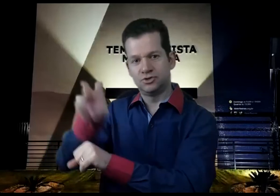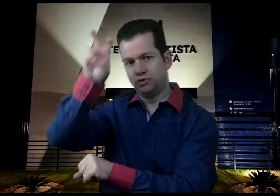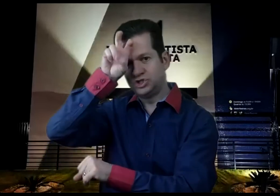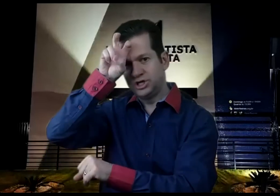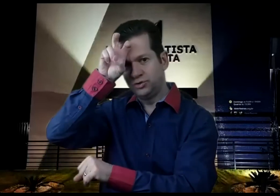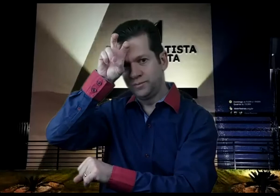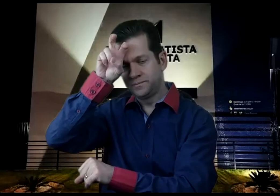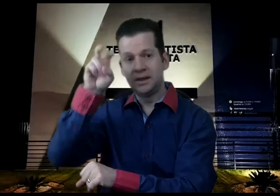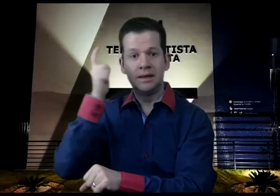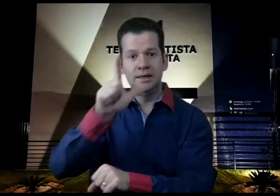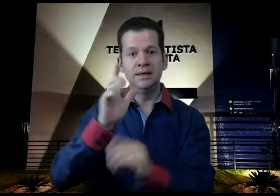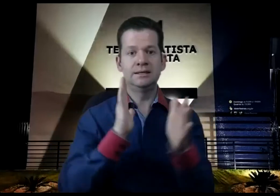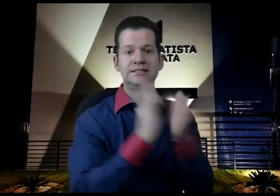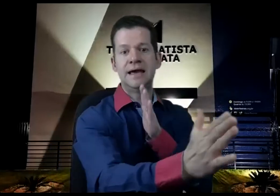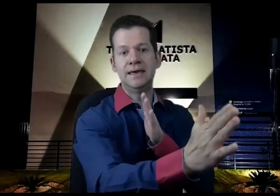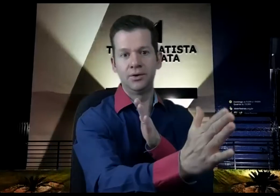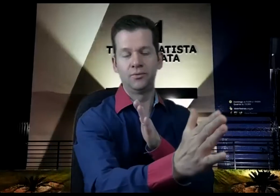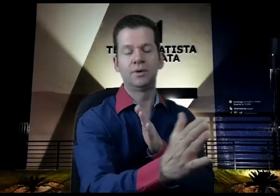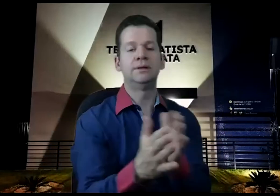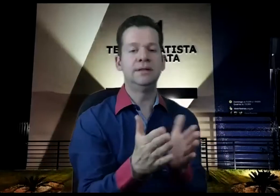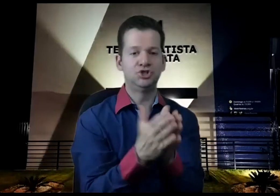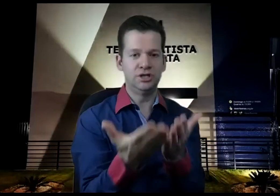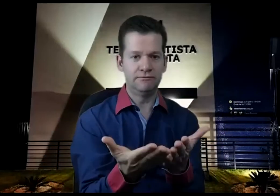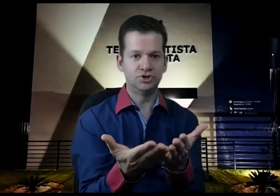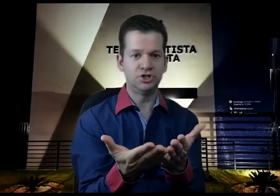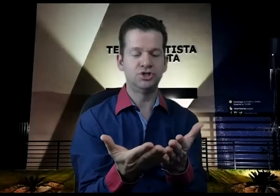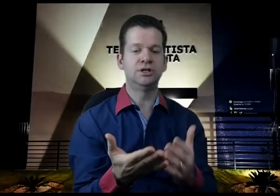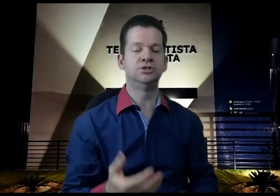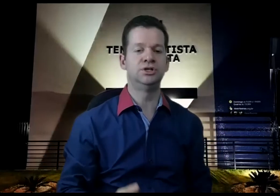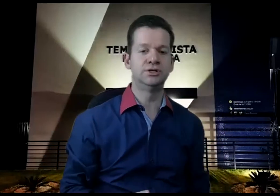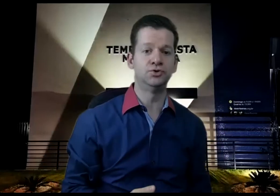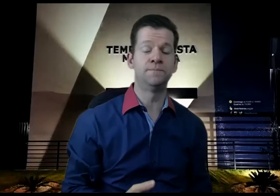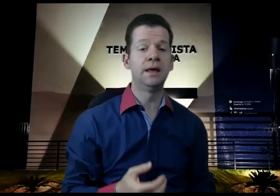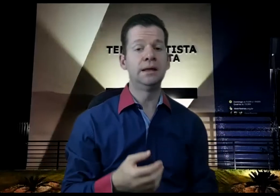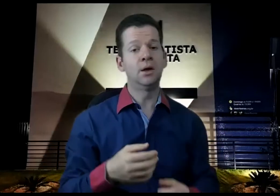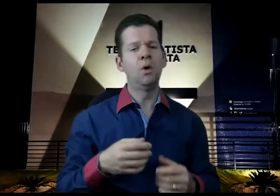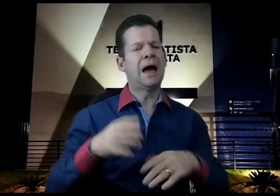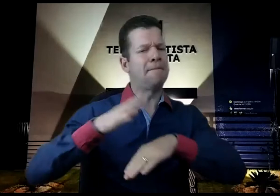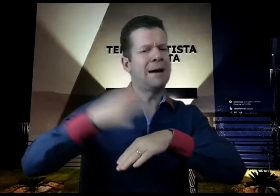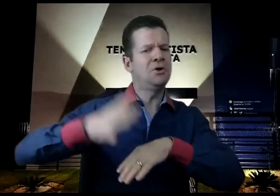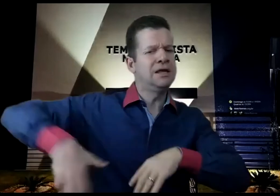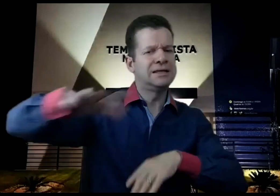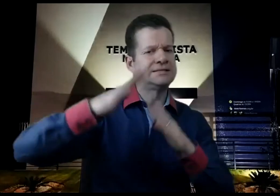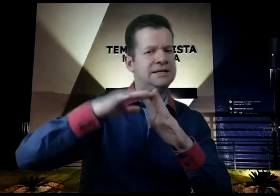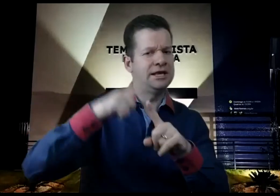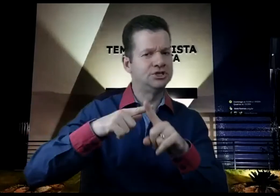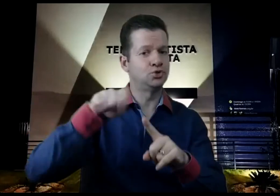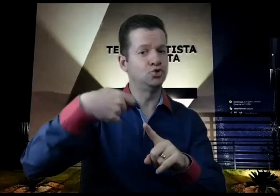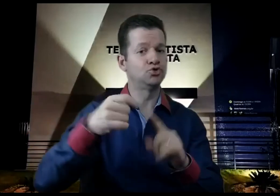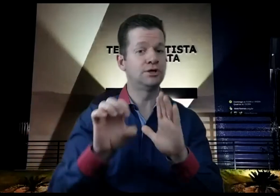no Egito e saíram neste livro de Êxodo. Então, a maioria das igrejas usam só este